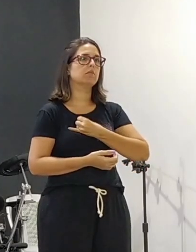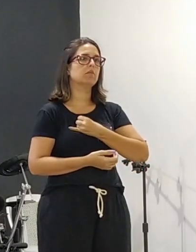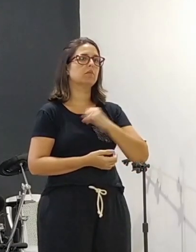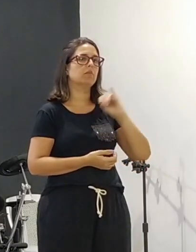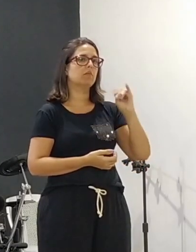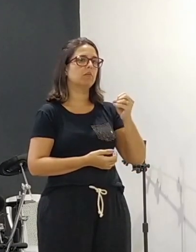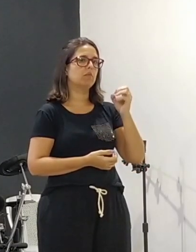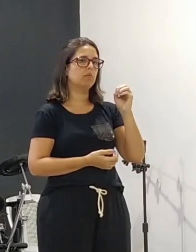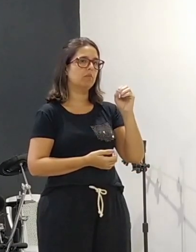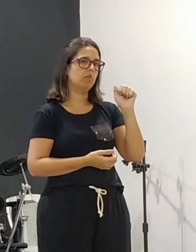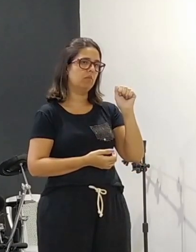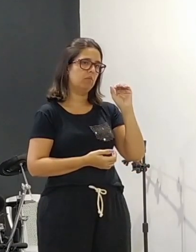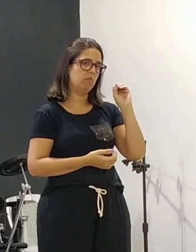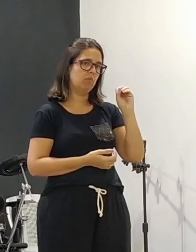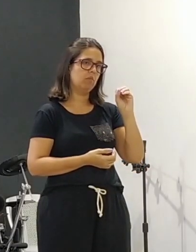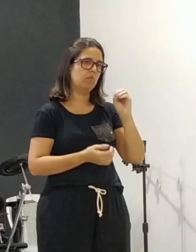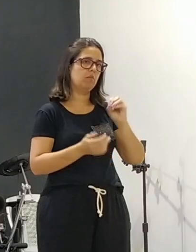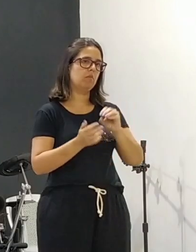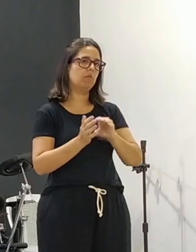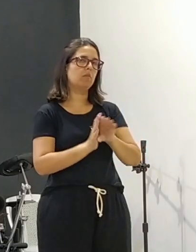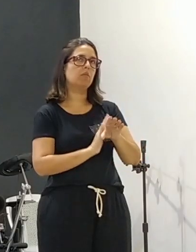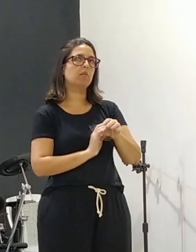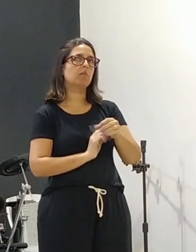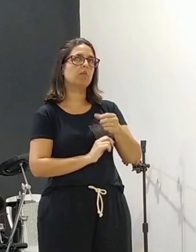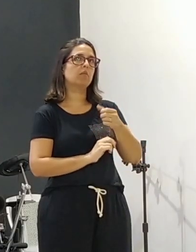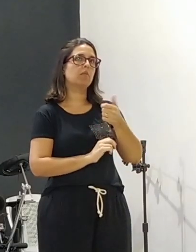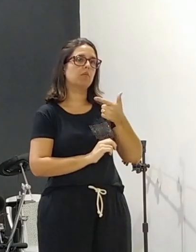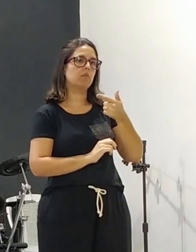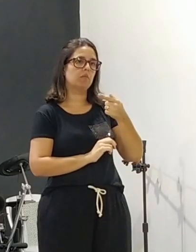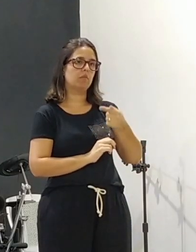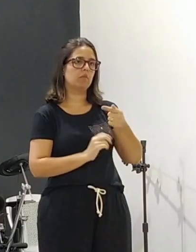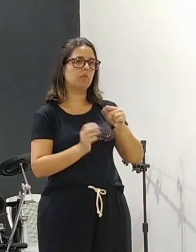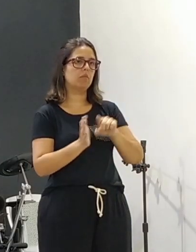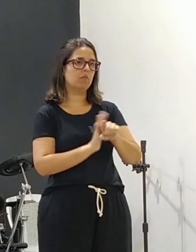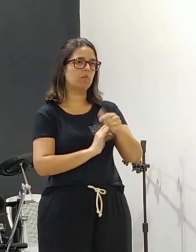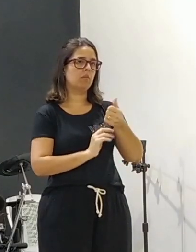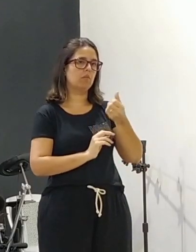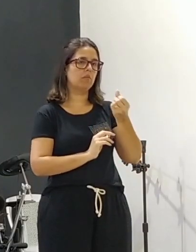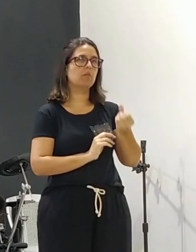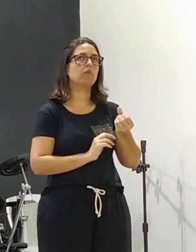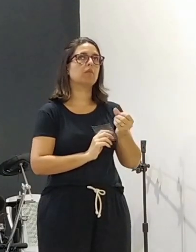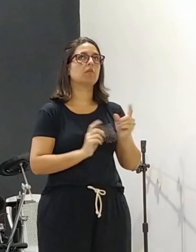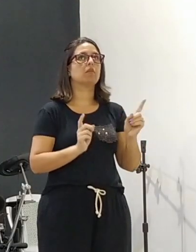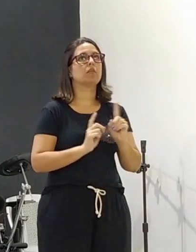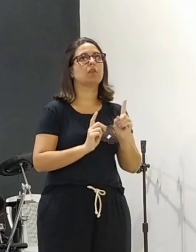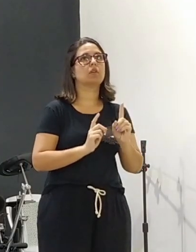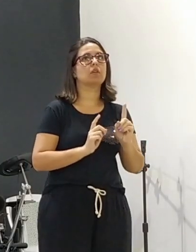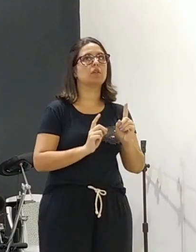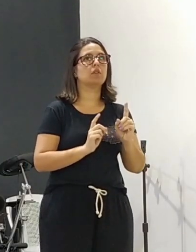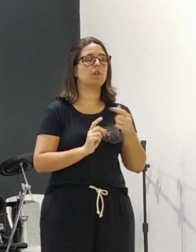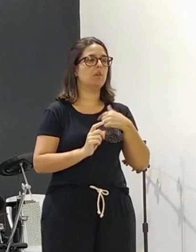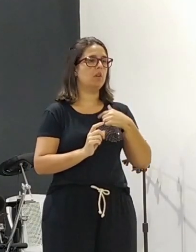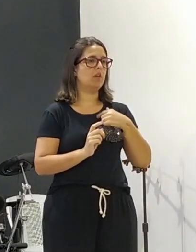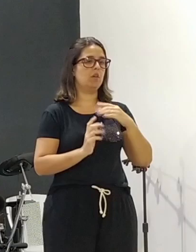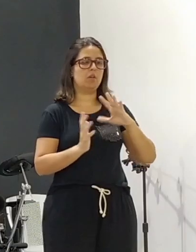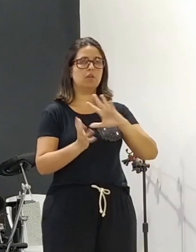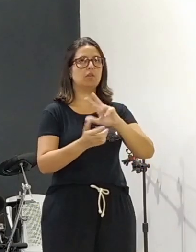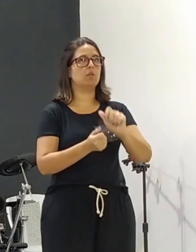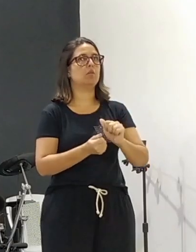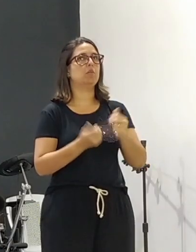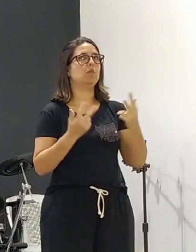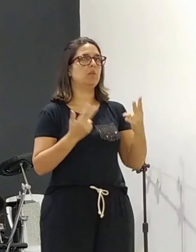Evangelho de João capítulo 17, versículo 16, vai dizer: não sou do mundo, como do mundo não